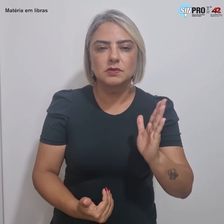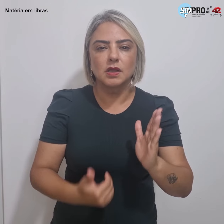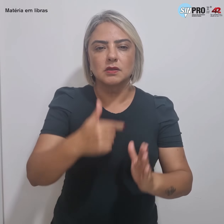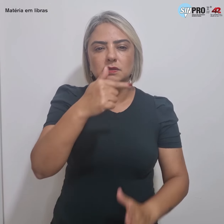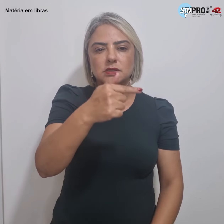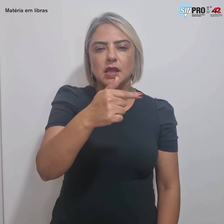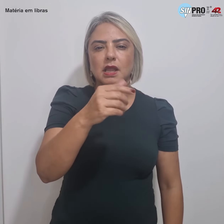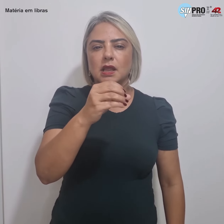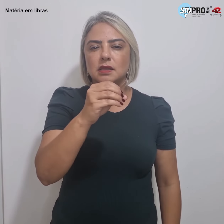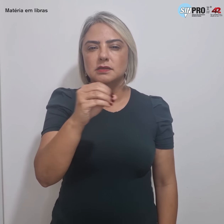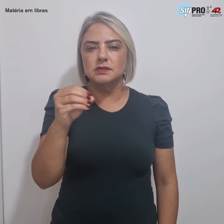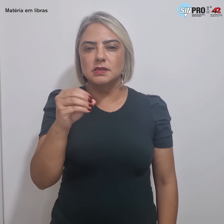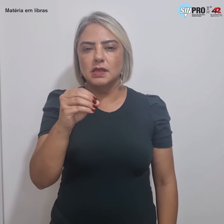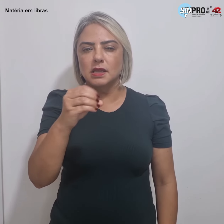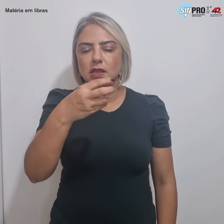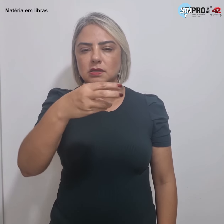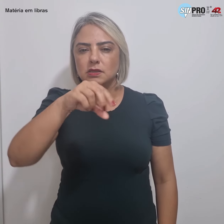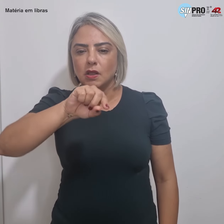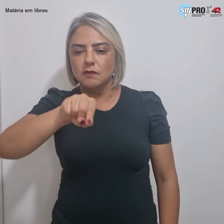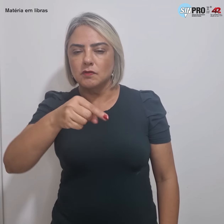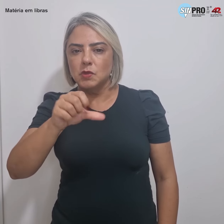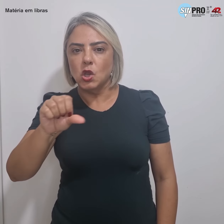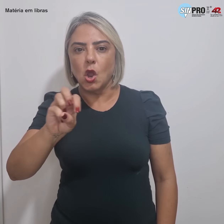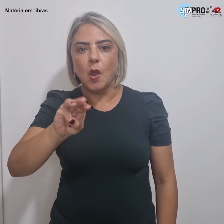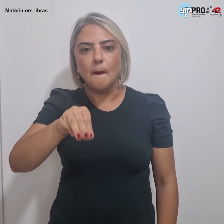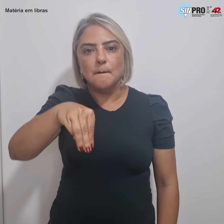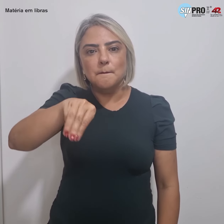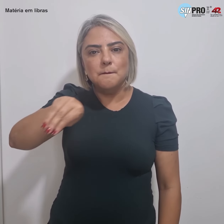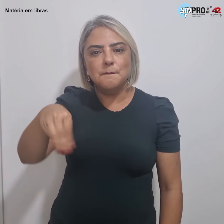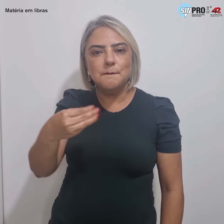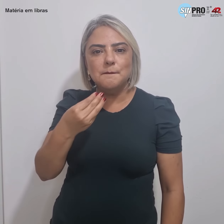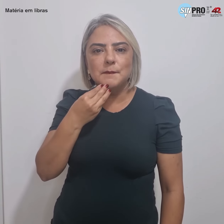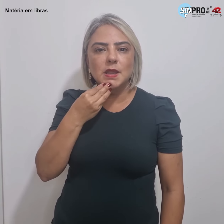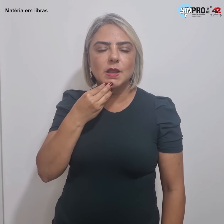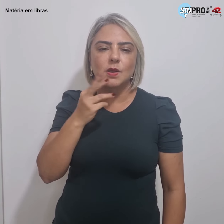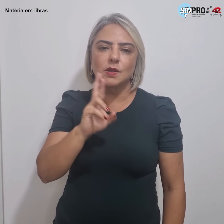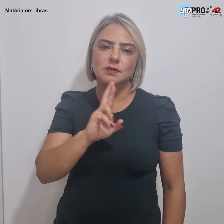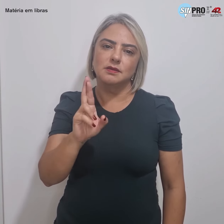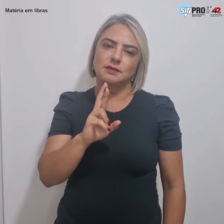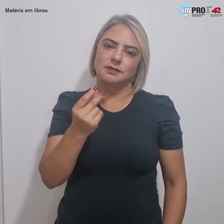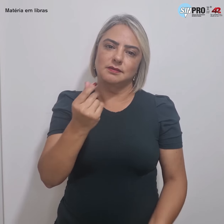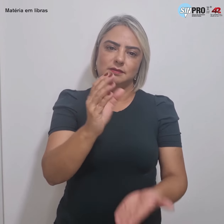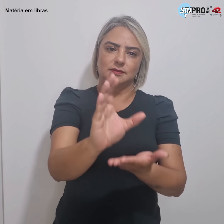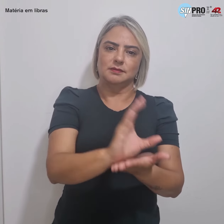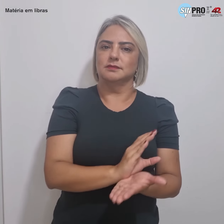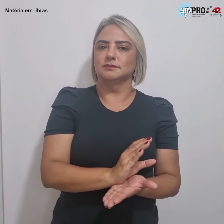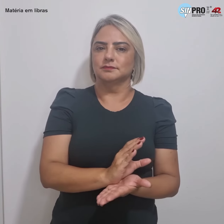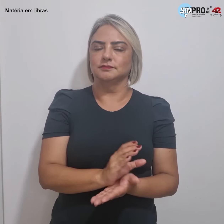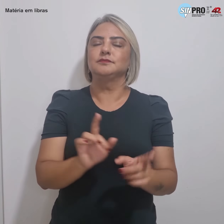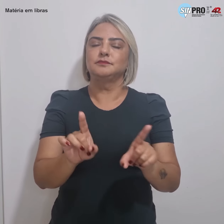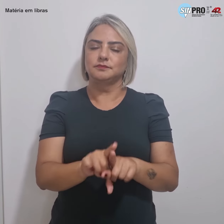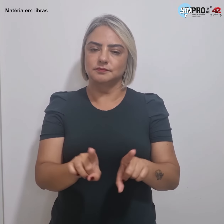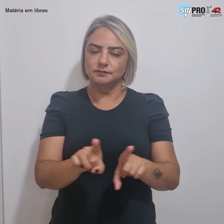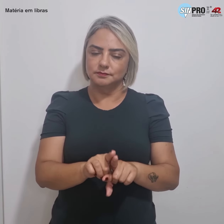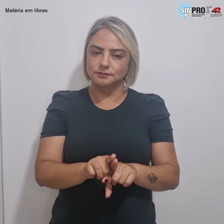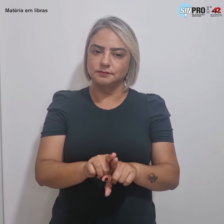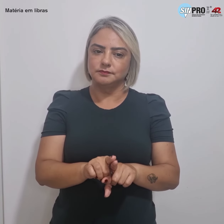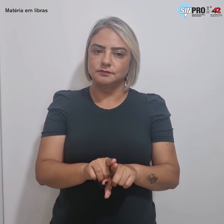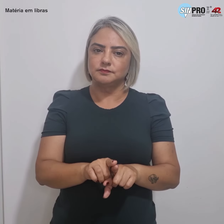739,9 milhões no orçamento. Também nessa mais de